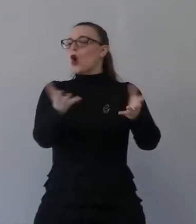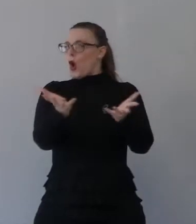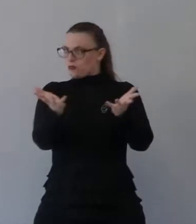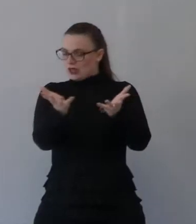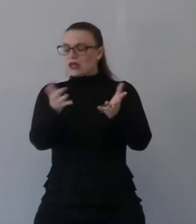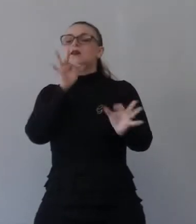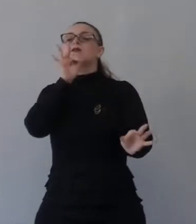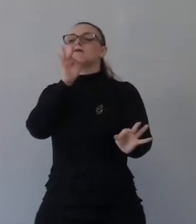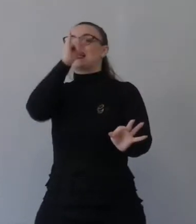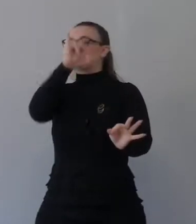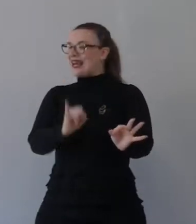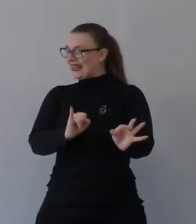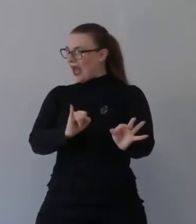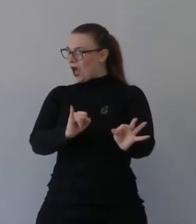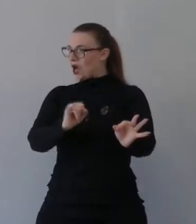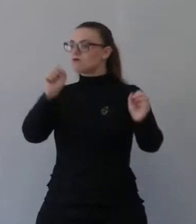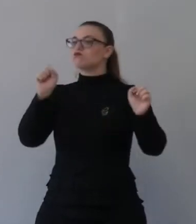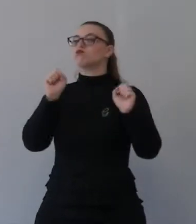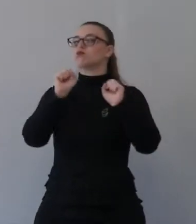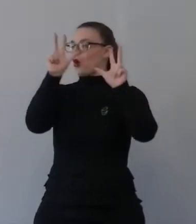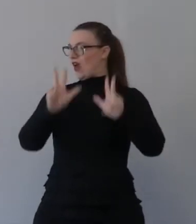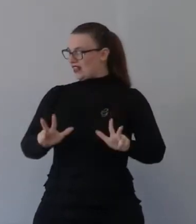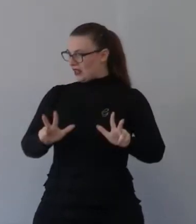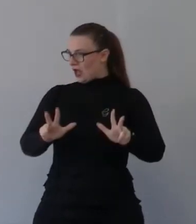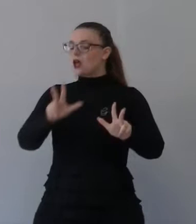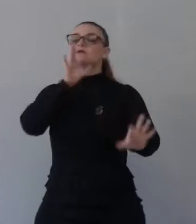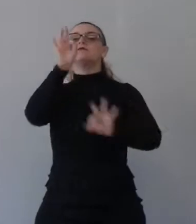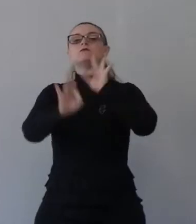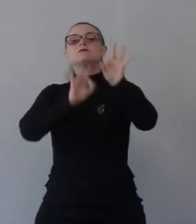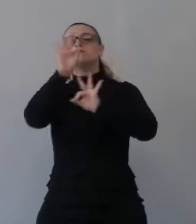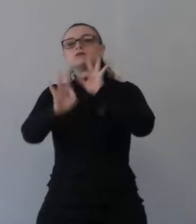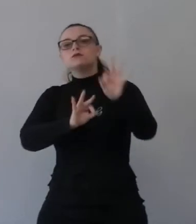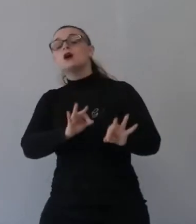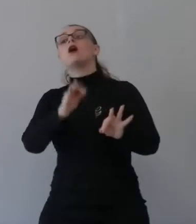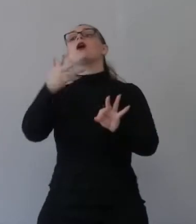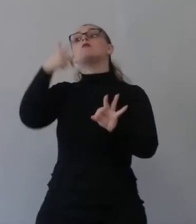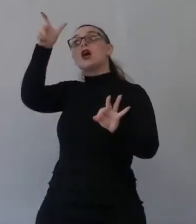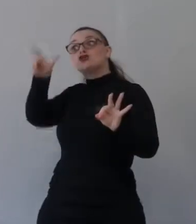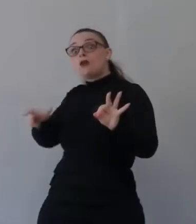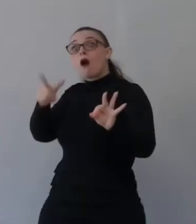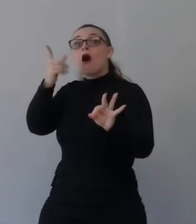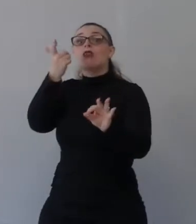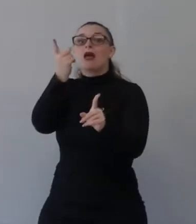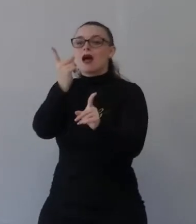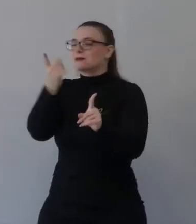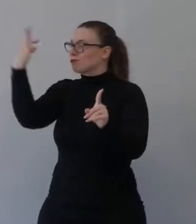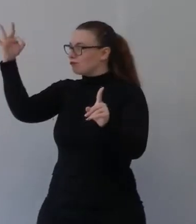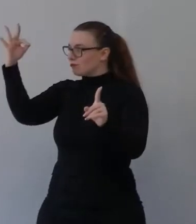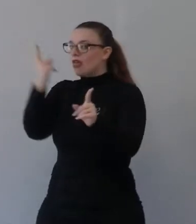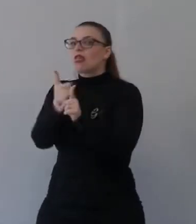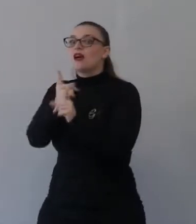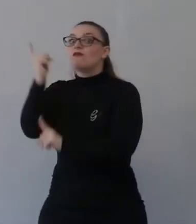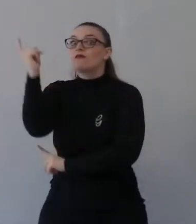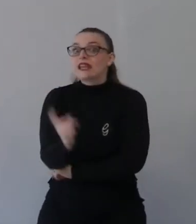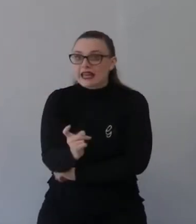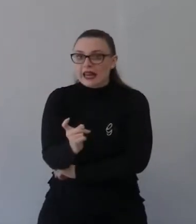una persona in particolare che doveva venire. E Isaia spiegherà perché è dovuto